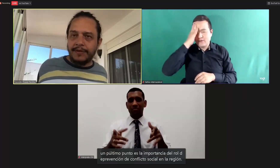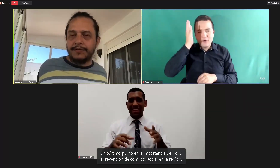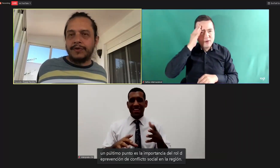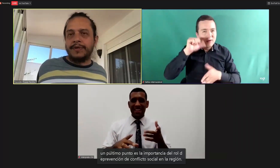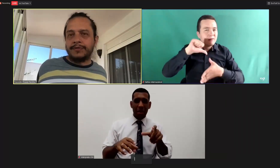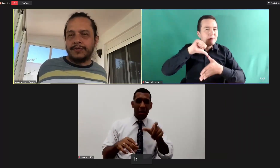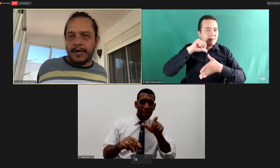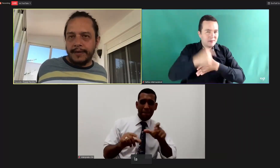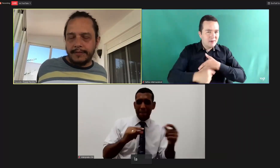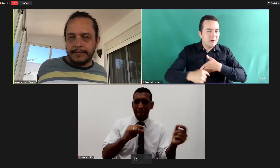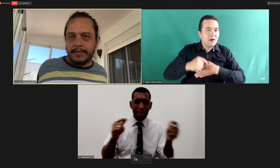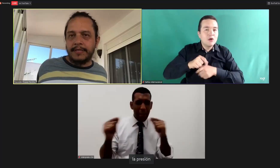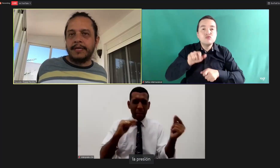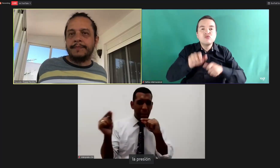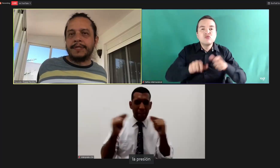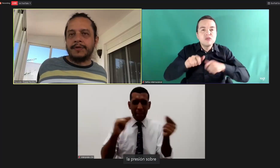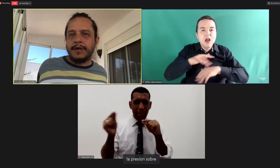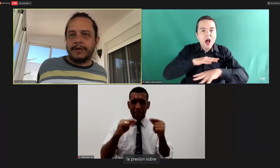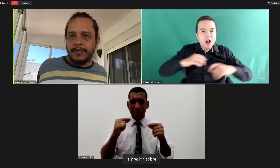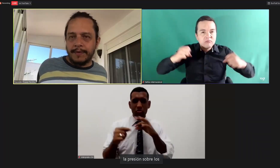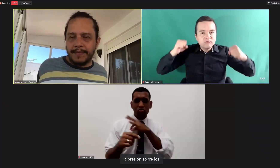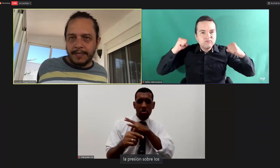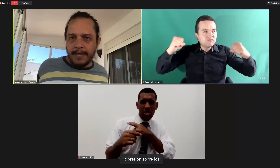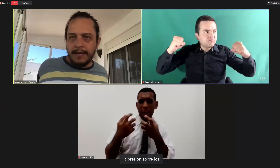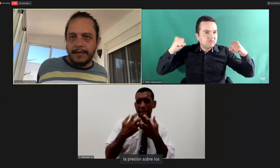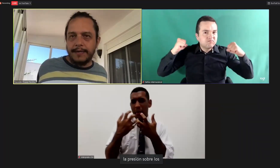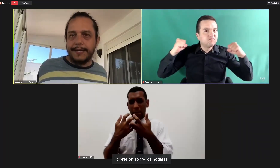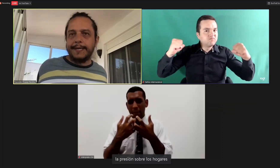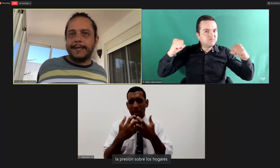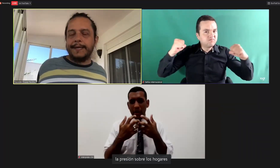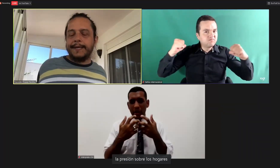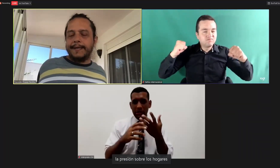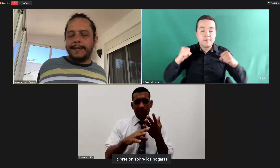La presión sobre los hogares que tienen personas con discapacidad